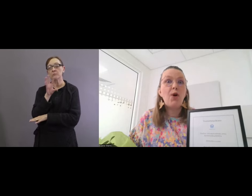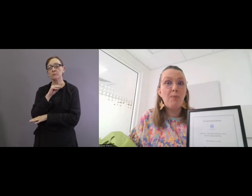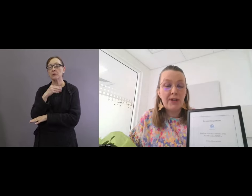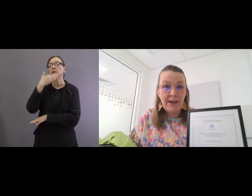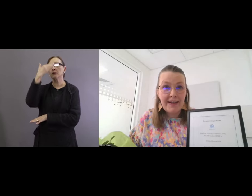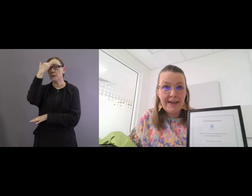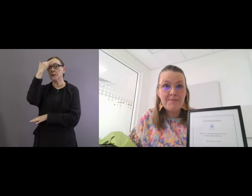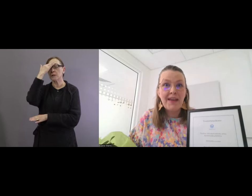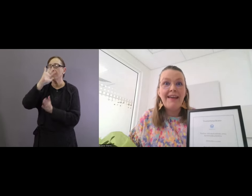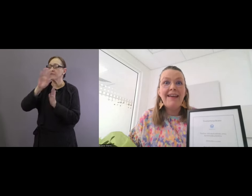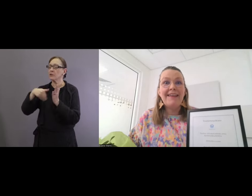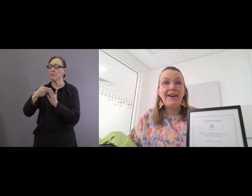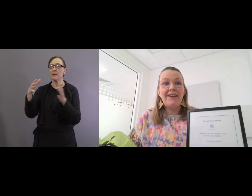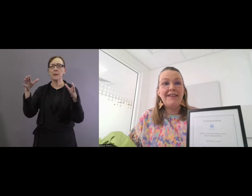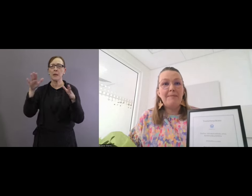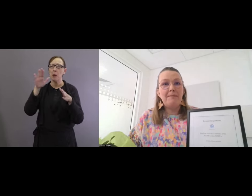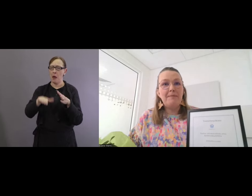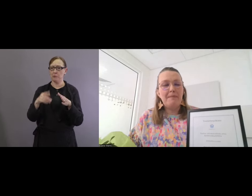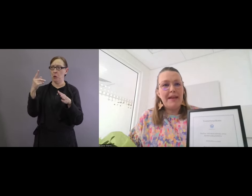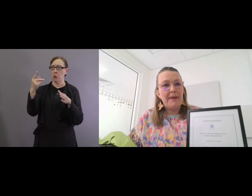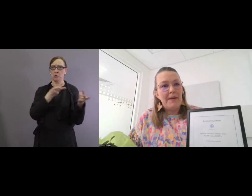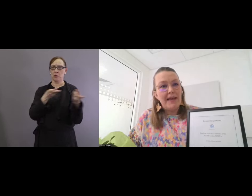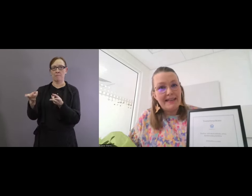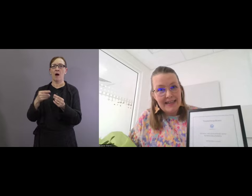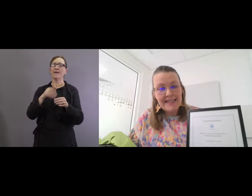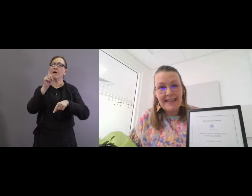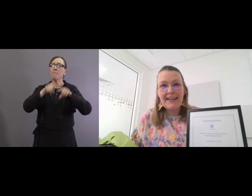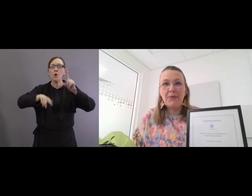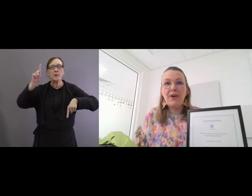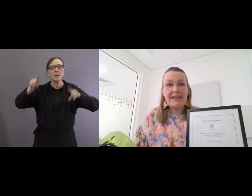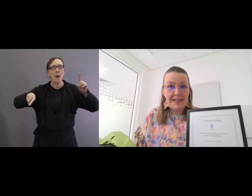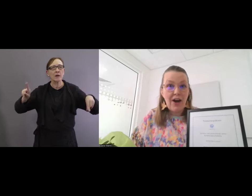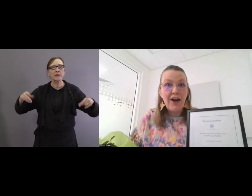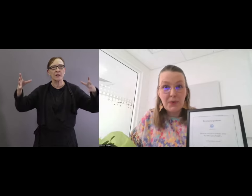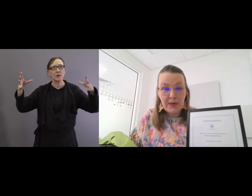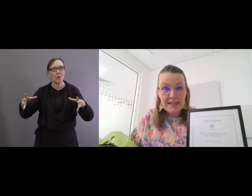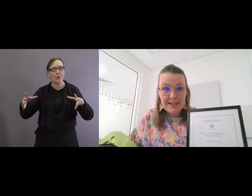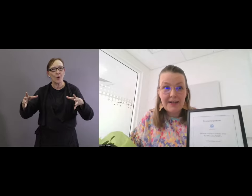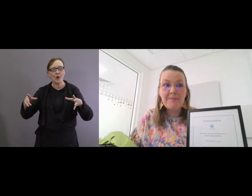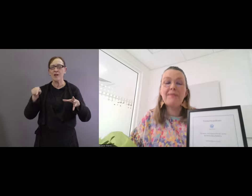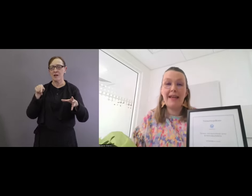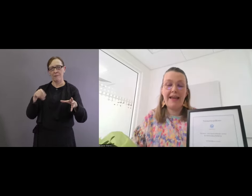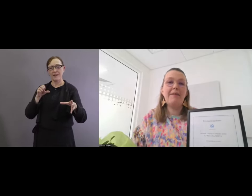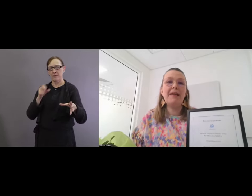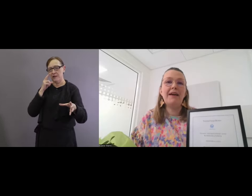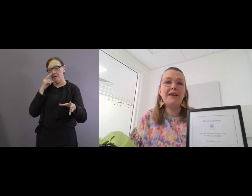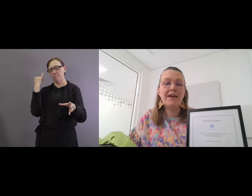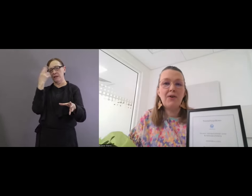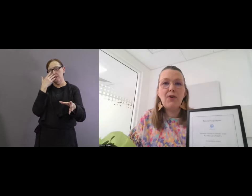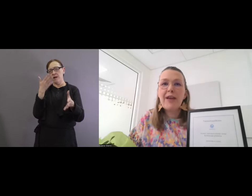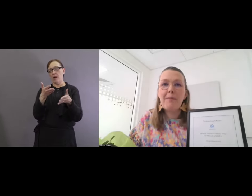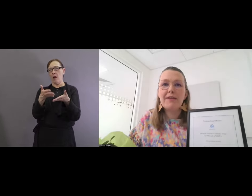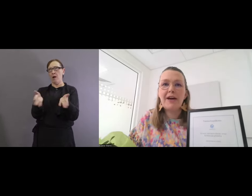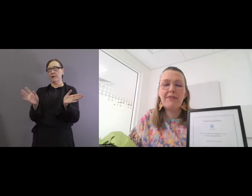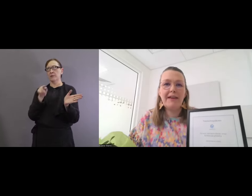lasten joukko on moninainen ja meidän pitää miettiä sitä niin kuin kaikessa laajuudessaan, eli